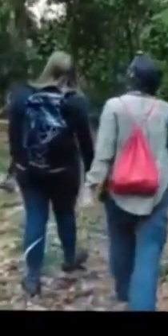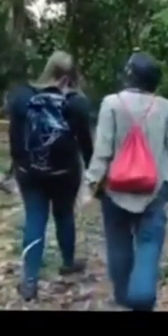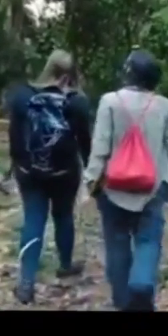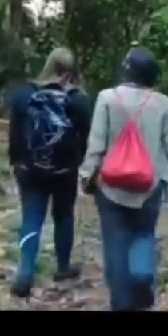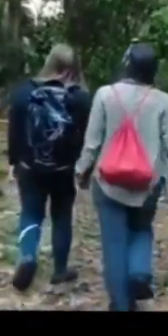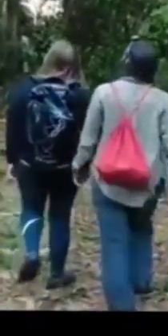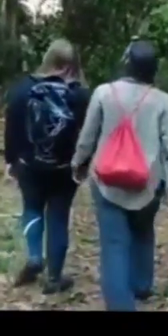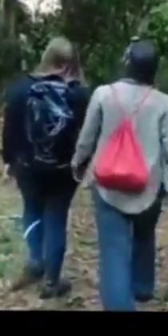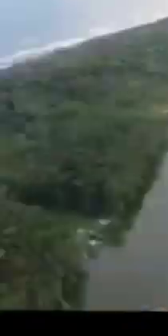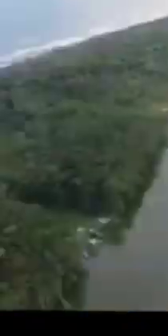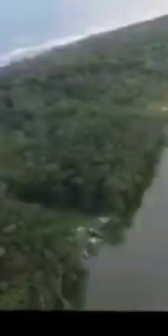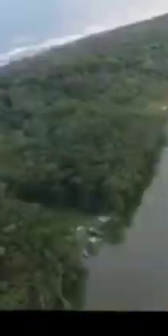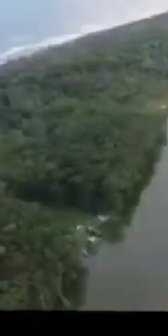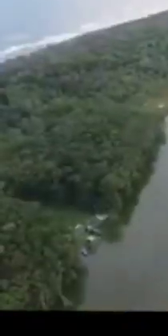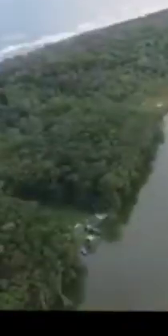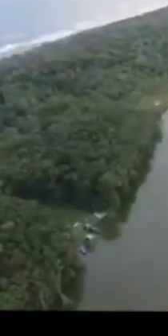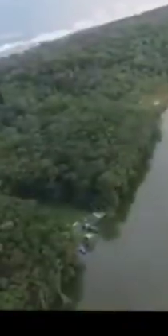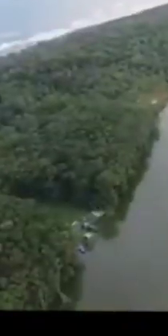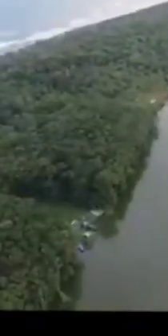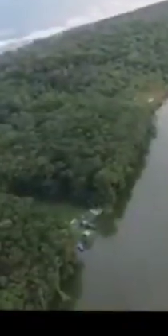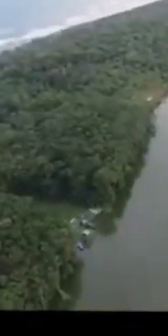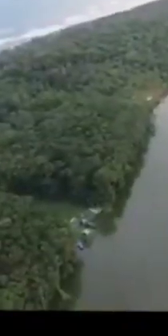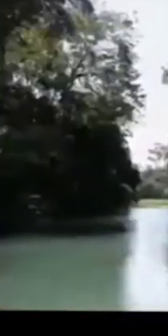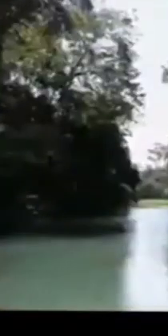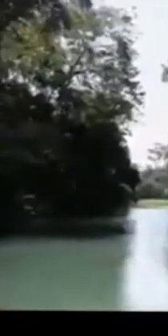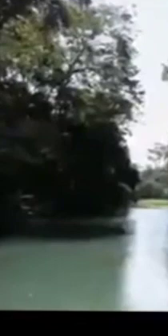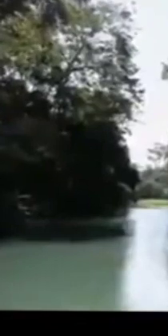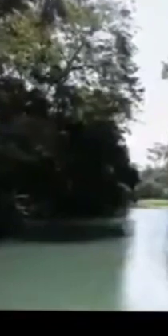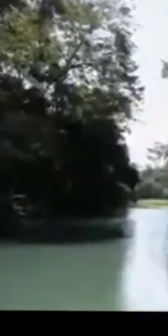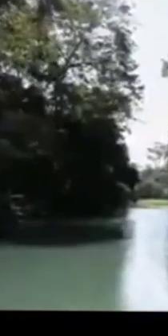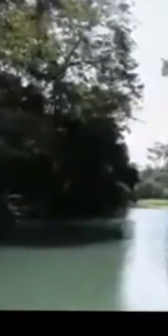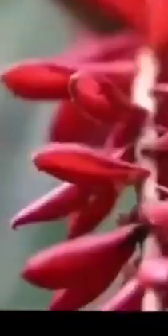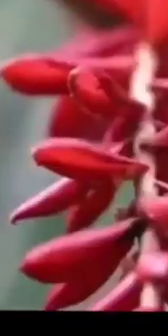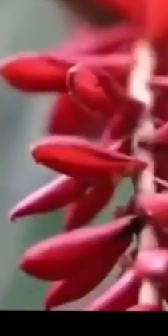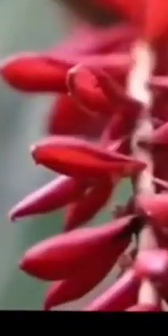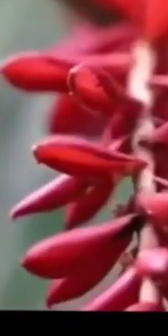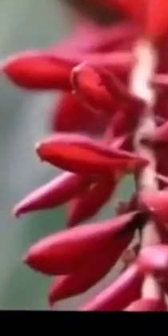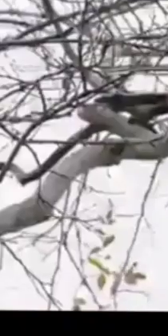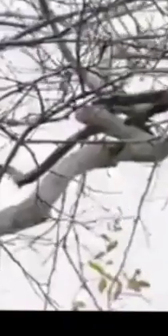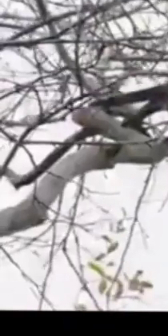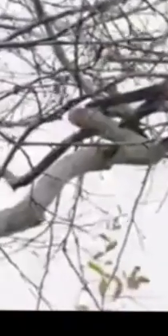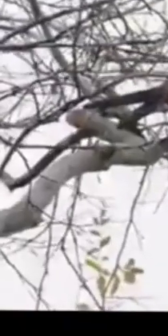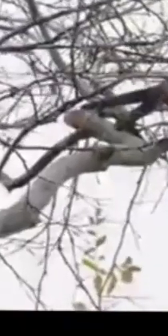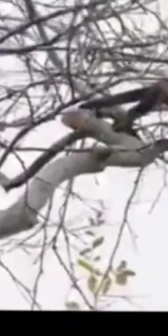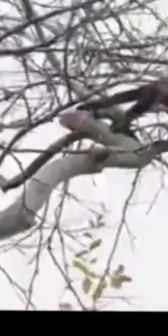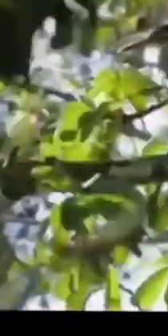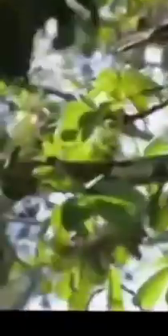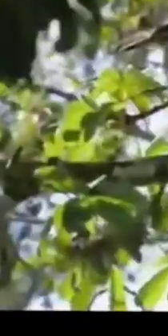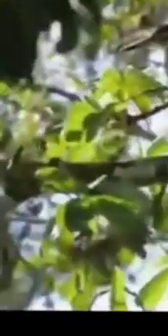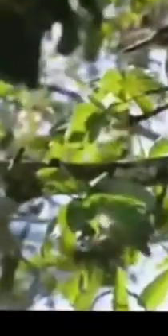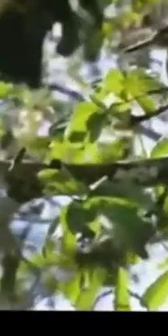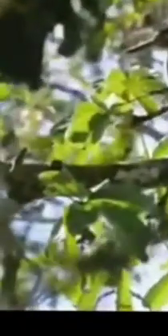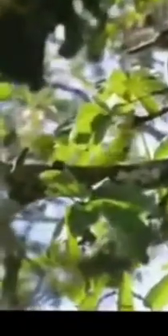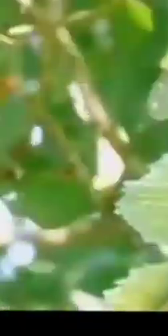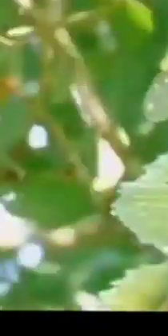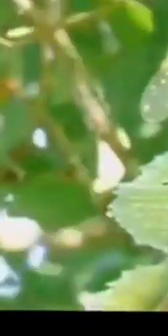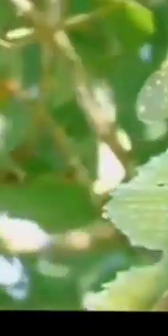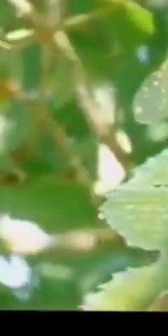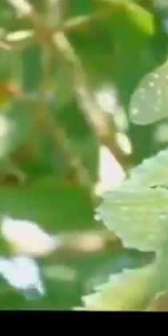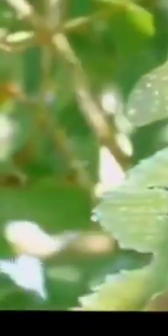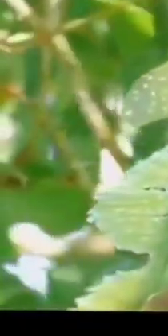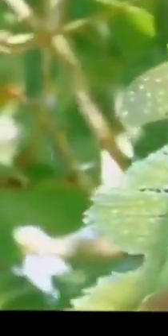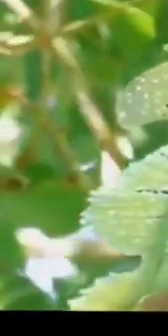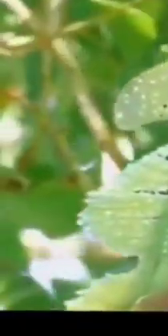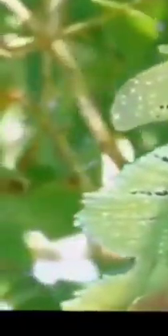en el corazón del Caribe reposa un tesoro por descubrir una joya de flora y fauna que vibra con el verde de la